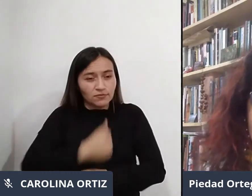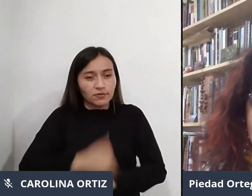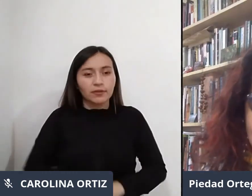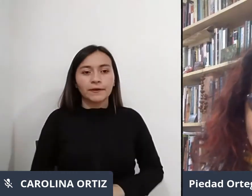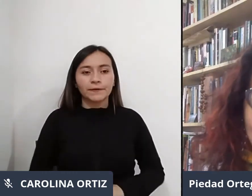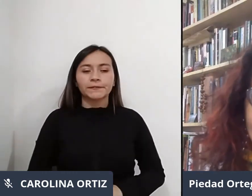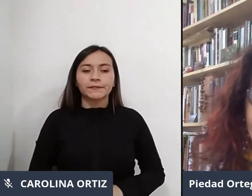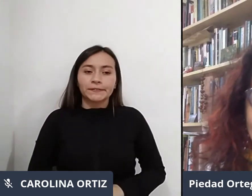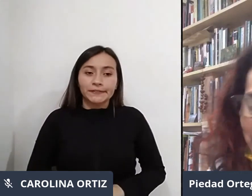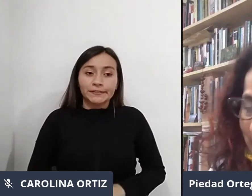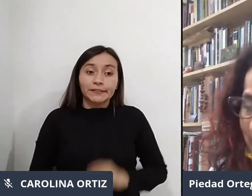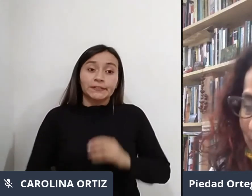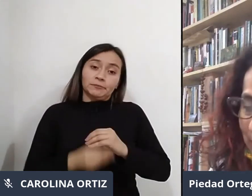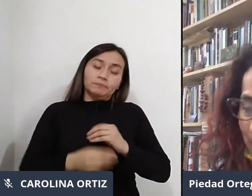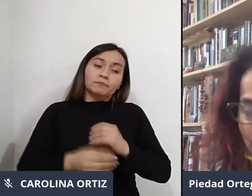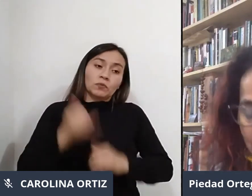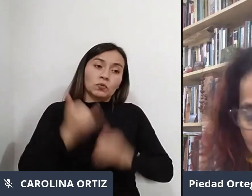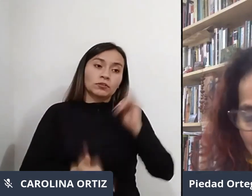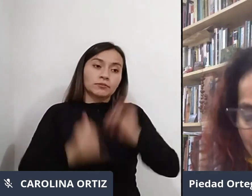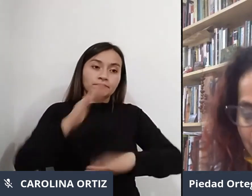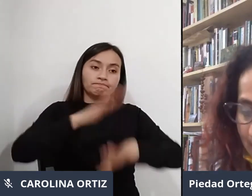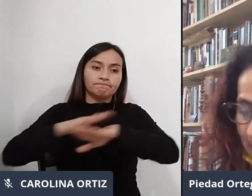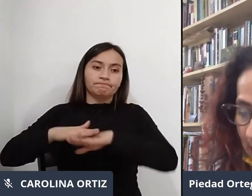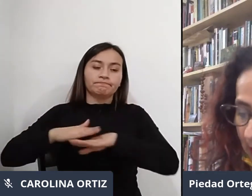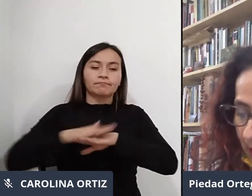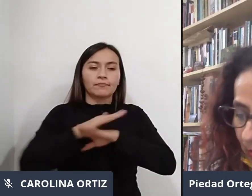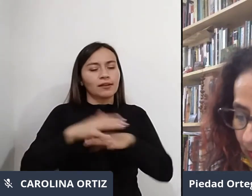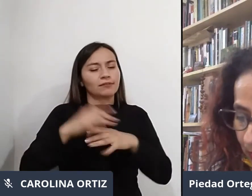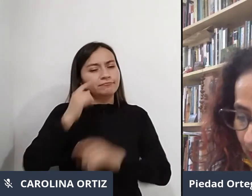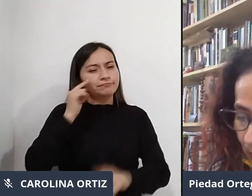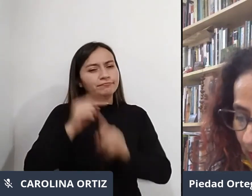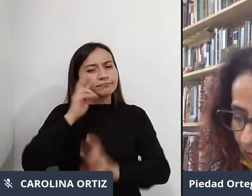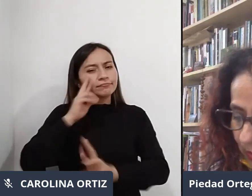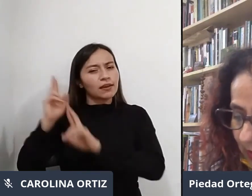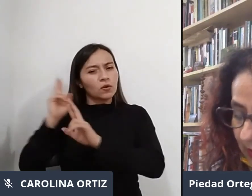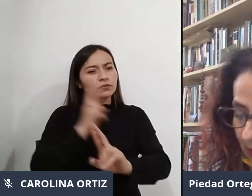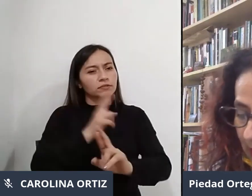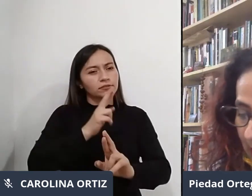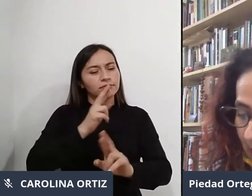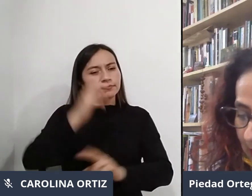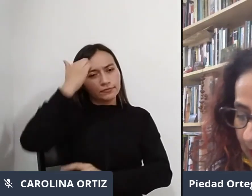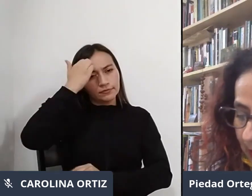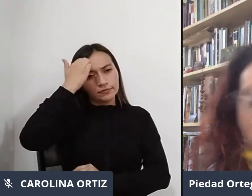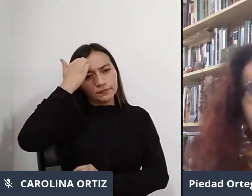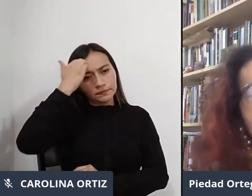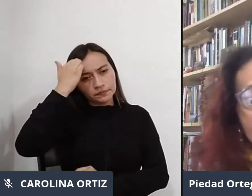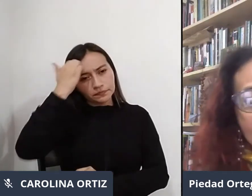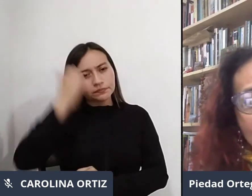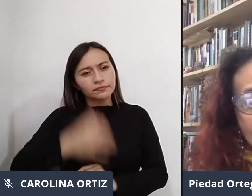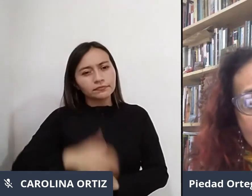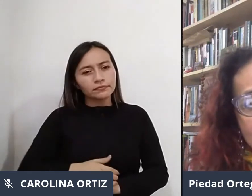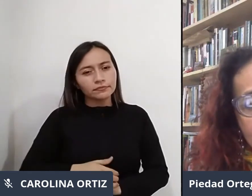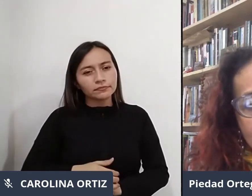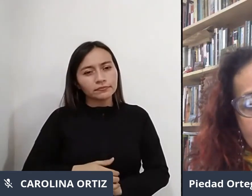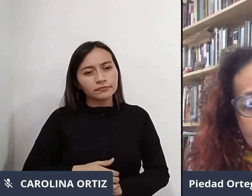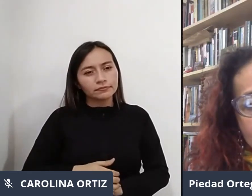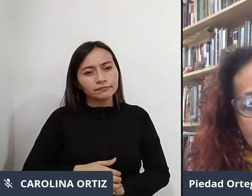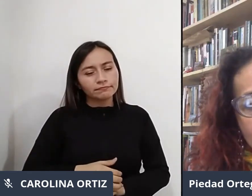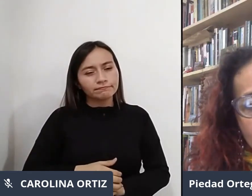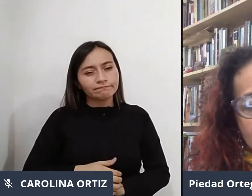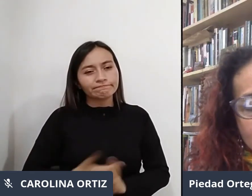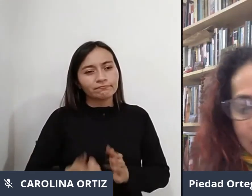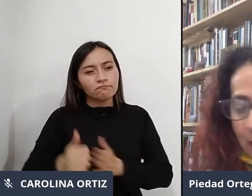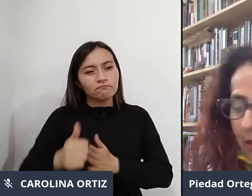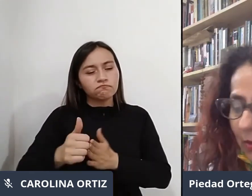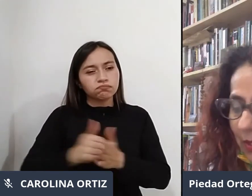de este reconocimiento de nuestros maestros y nuestras maestras y nuestros educadores, es el borramiento del maestro y